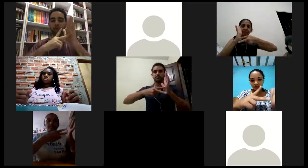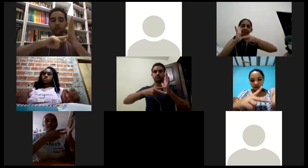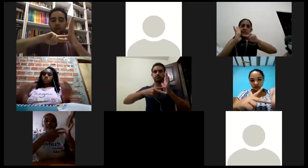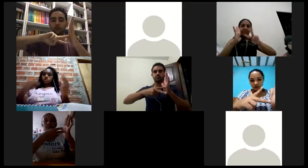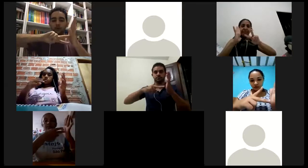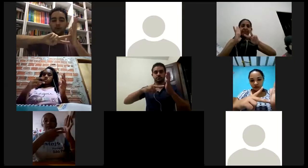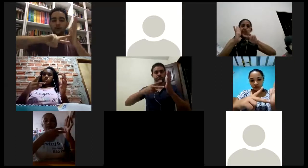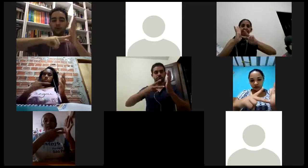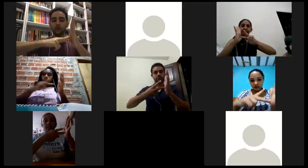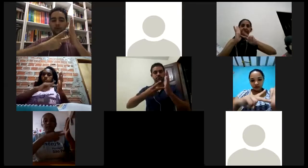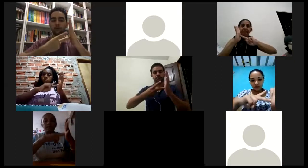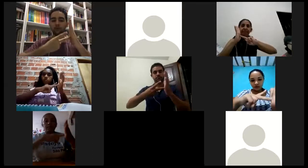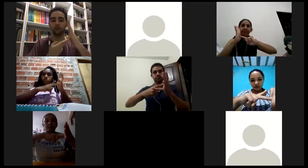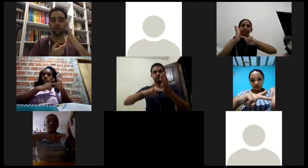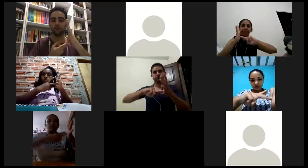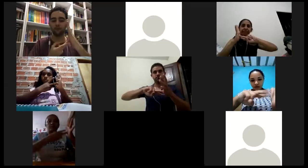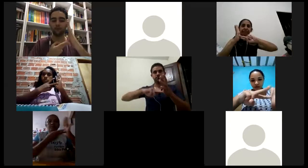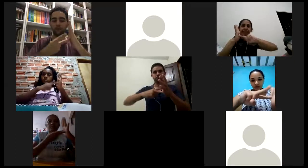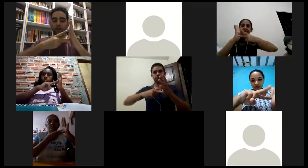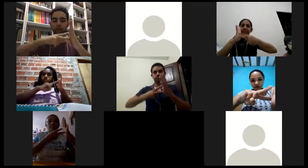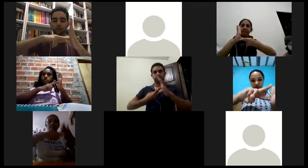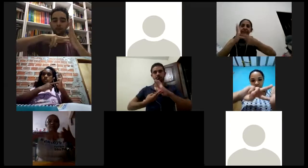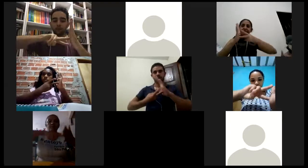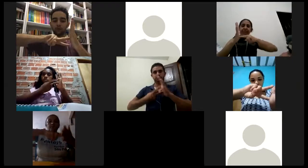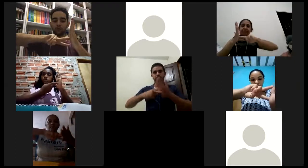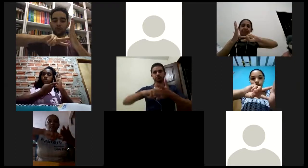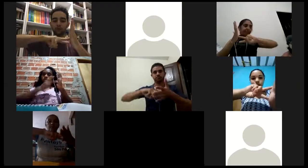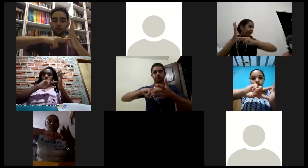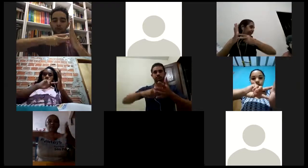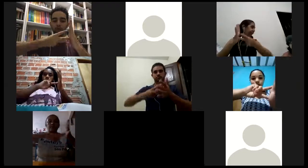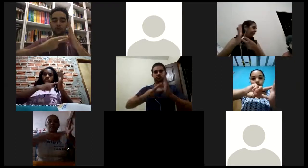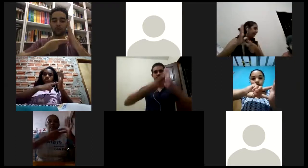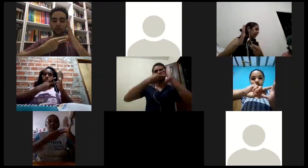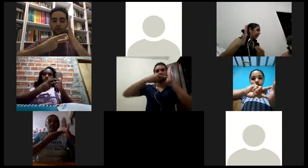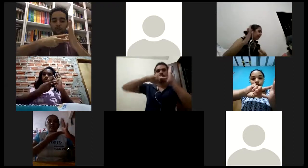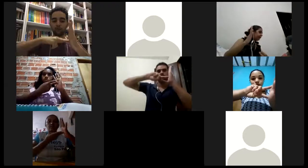outra mão e fazer a medição do compasso.